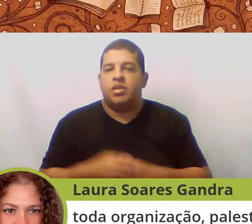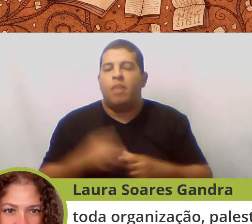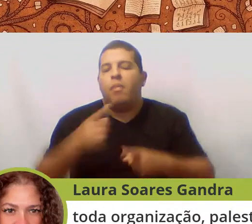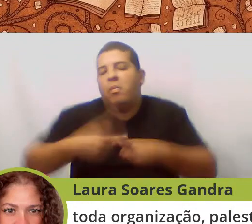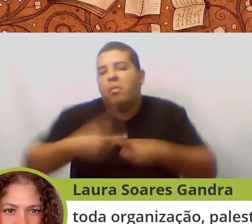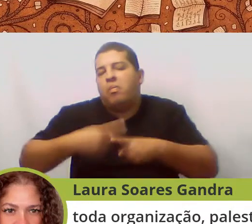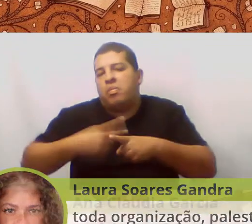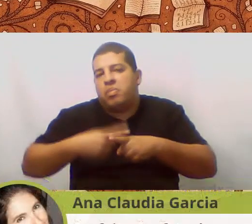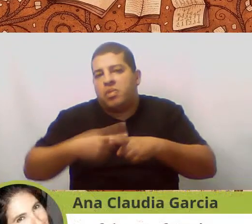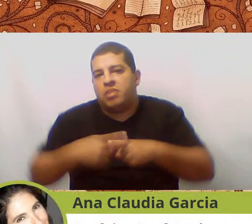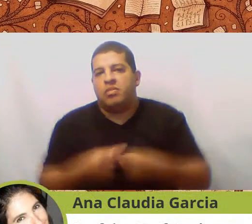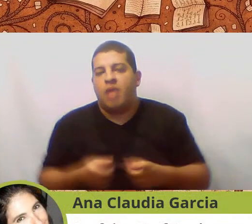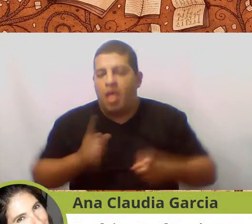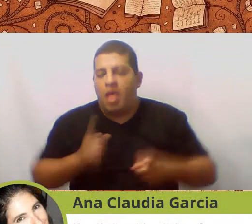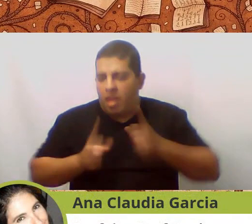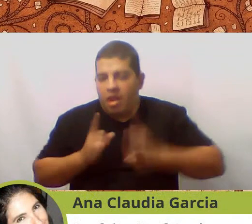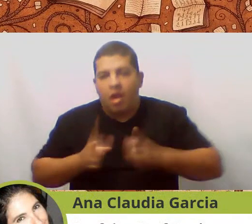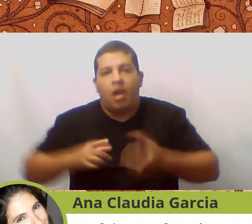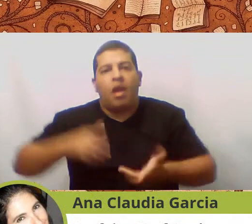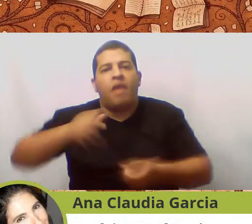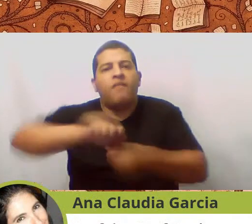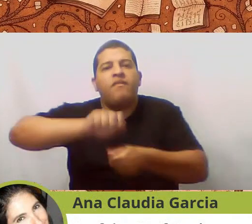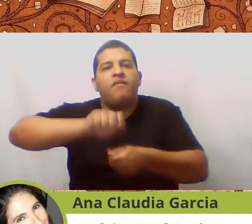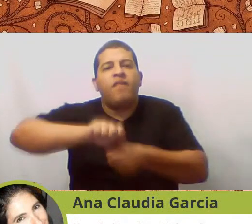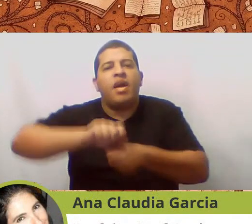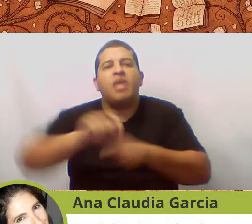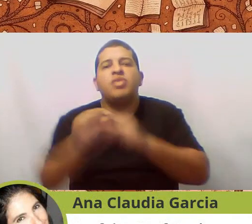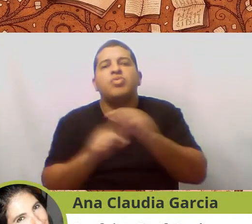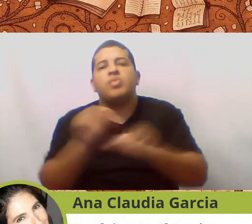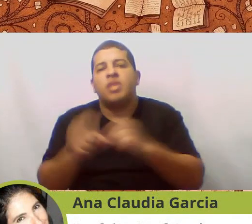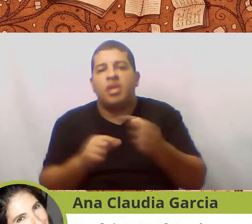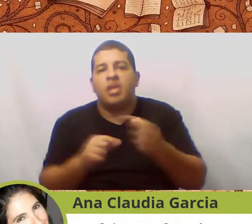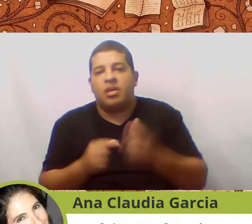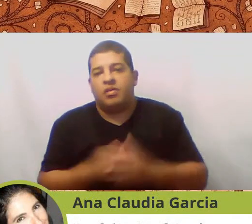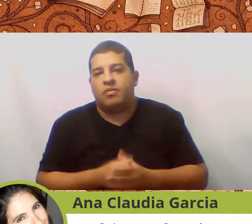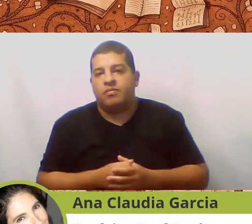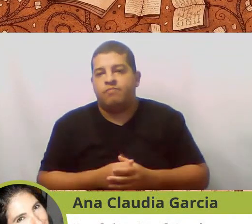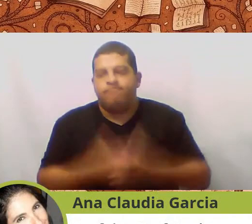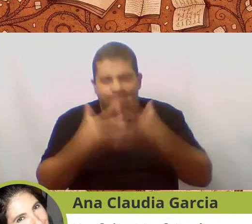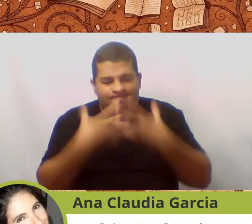que os trans fazem é recusar as origens